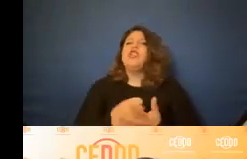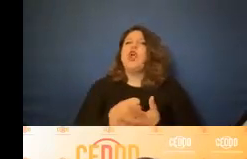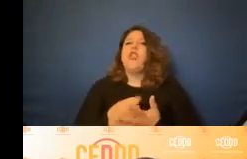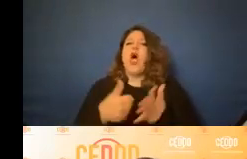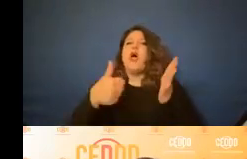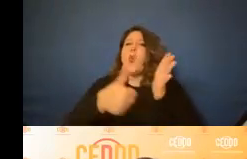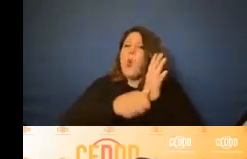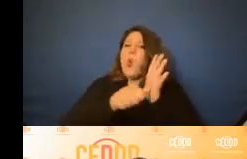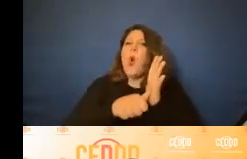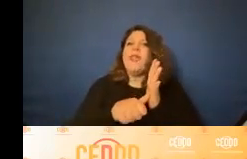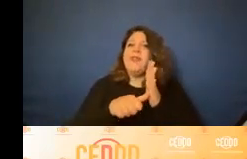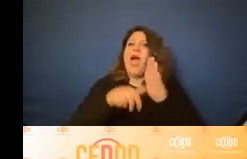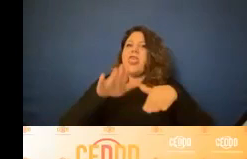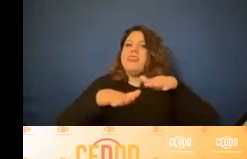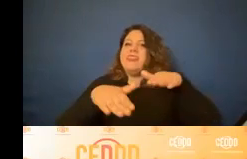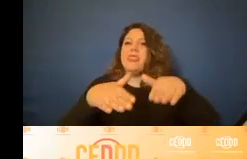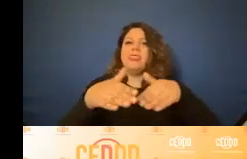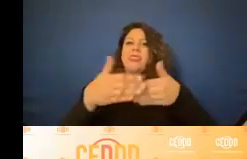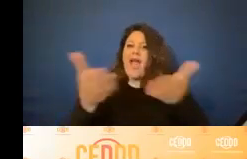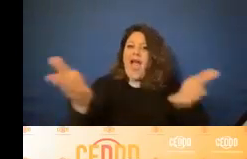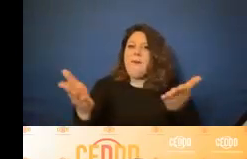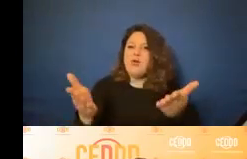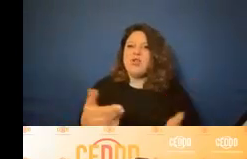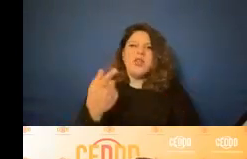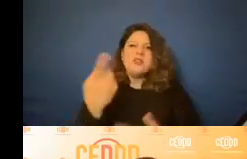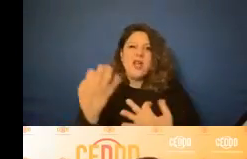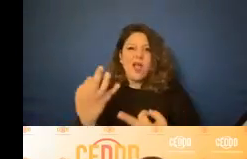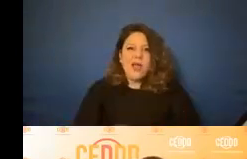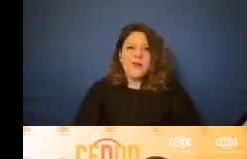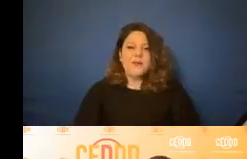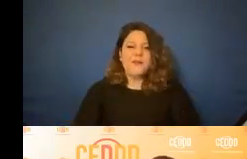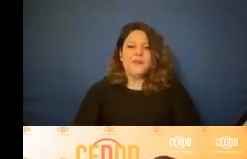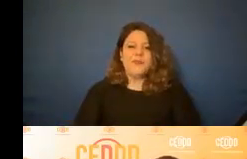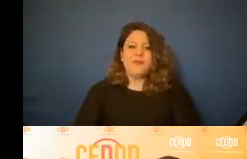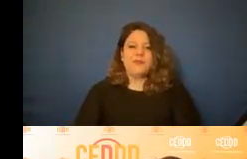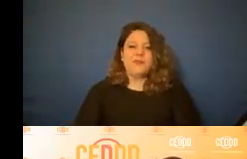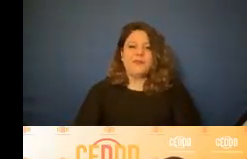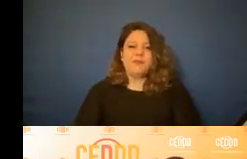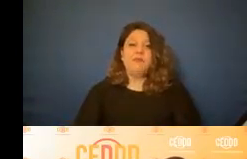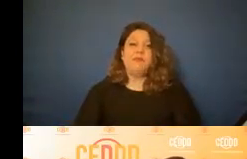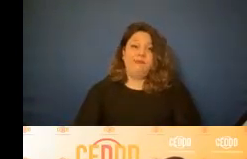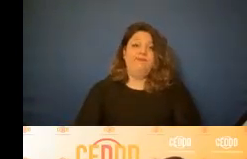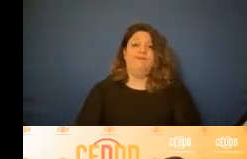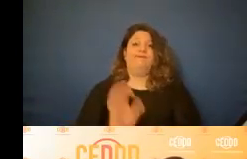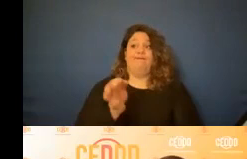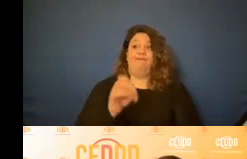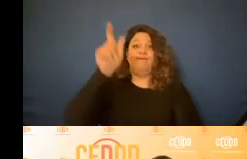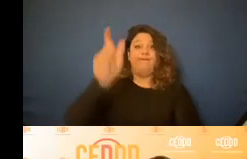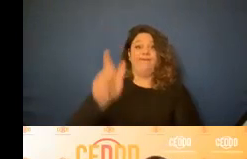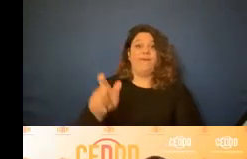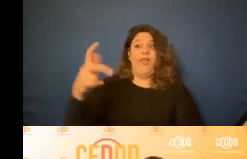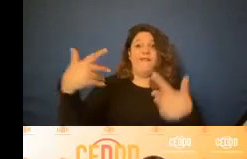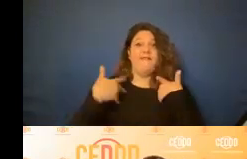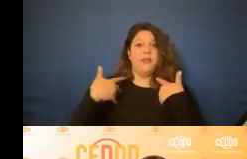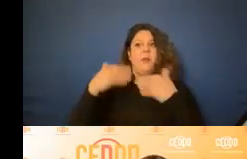nos implicamos todos o de aquí no hacemos nada. Sí, desde luego hay que trabajar efectivamente con la víctima. Hay que trabajar todas esas